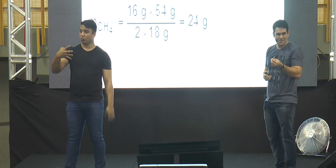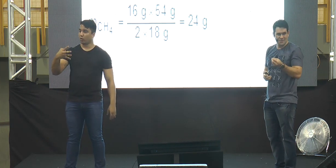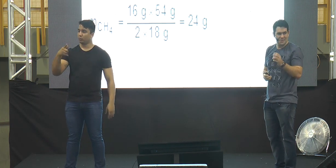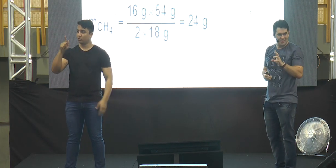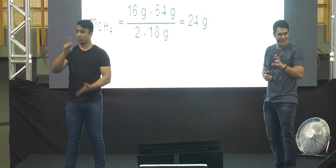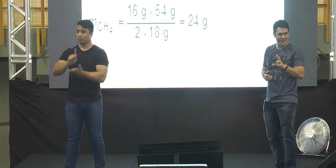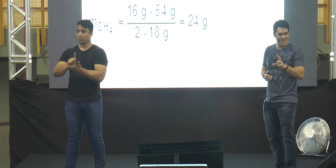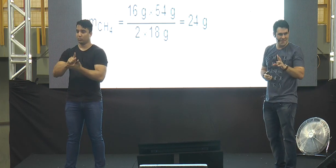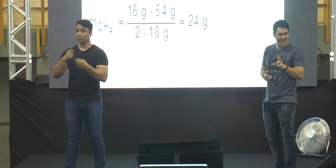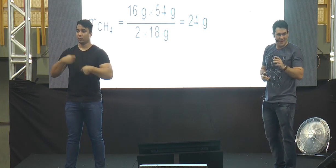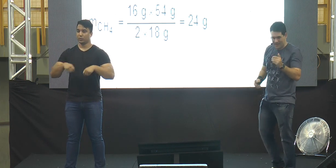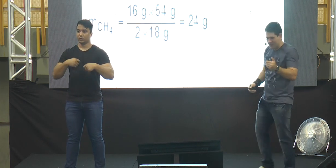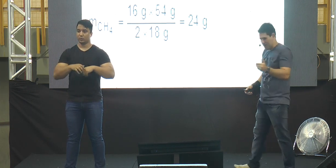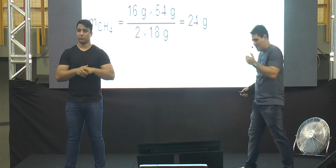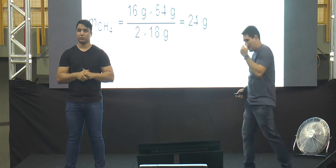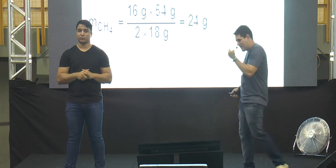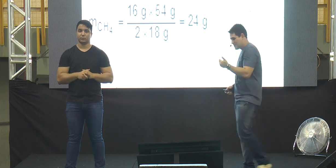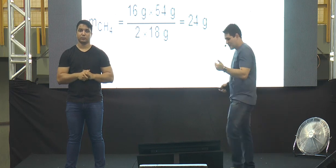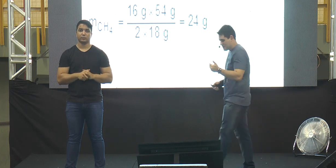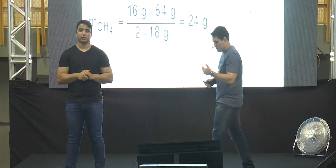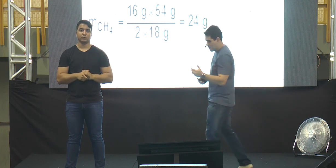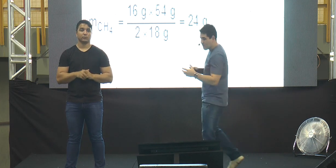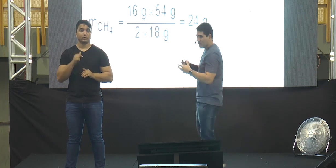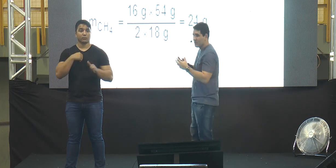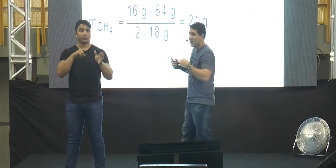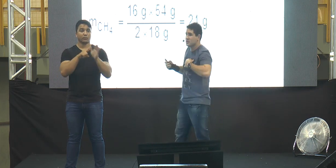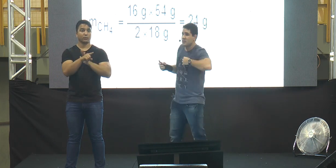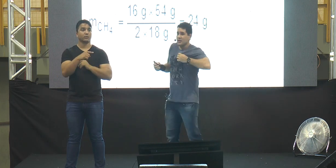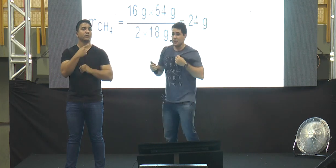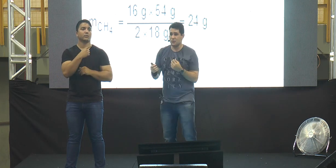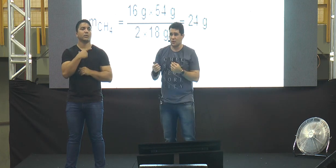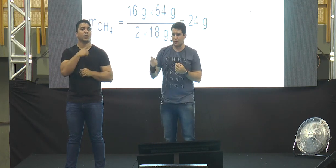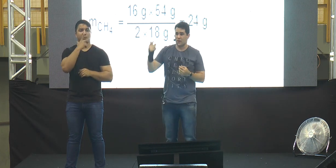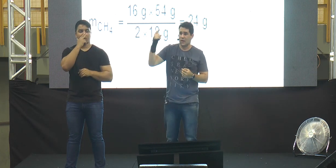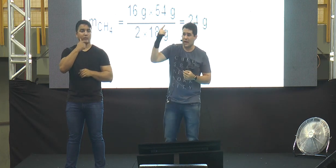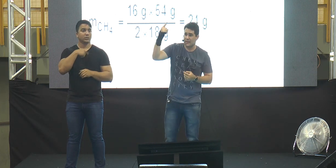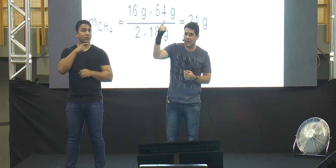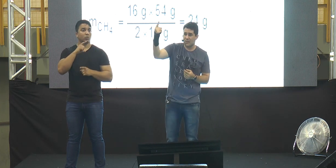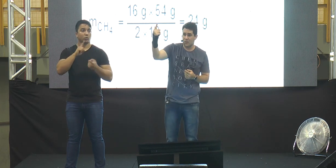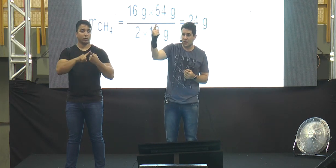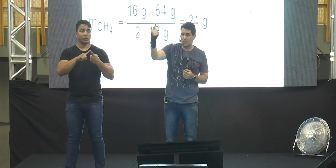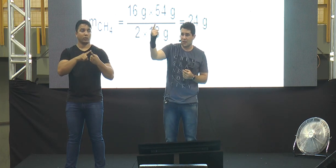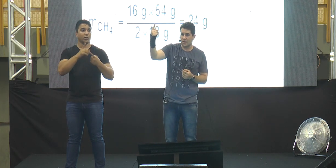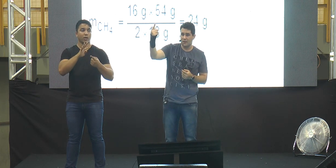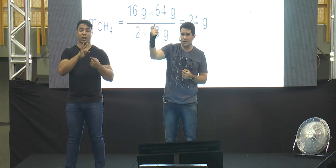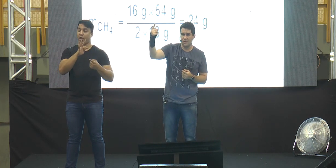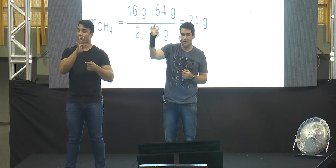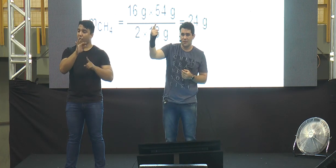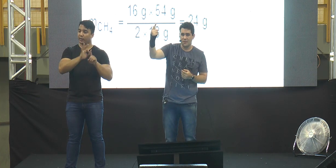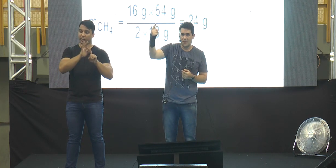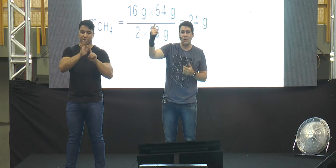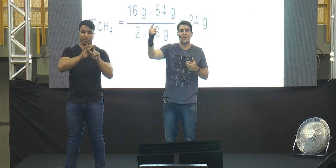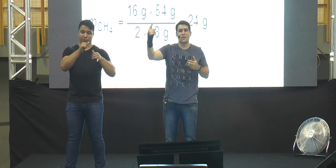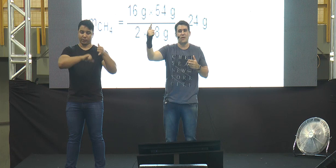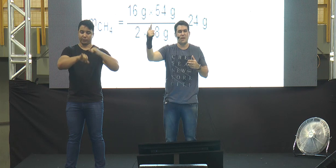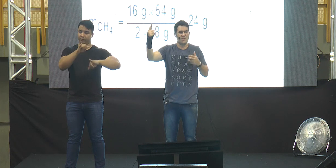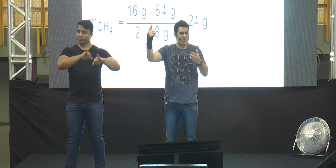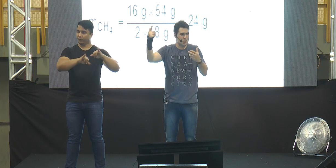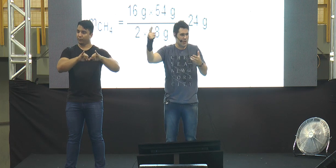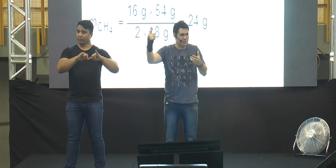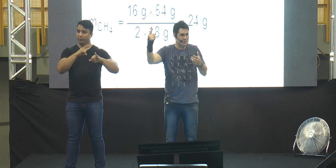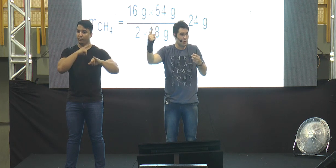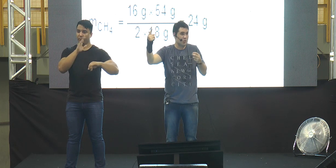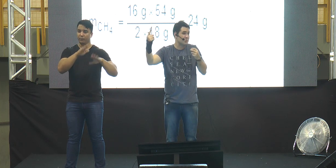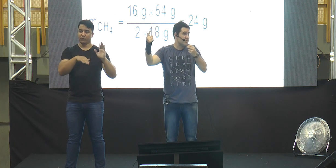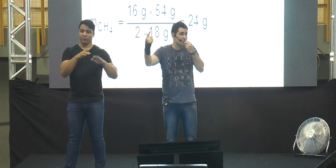24 gramas. Beleza? Galera, essa questão é uma questão que a gente envolve a termoquímica e uma matéria que às